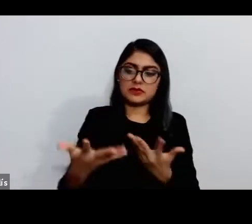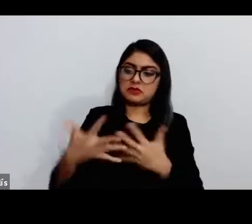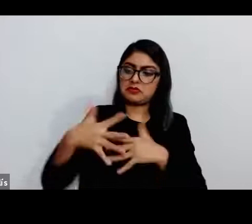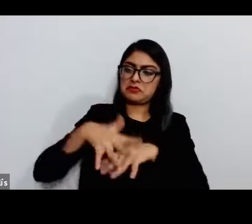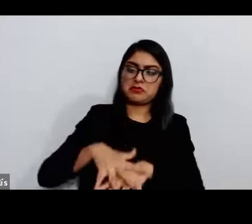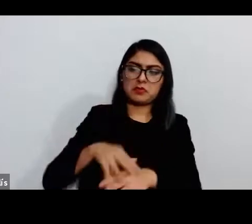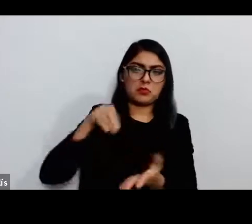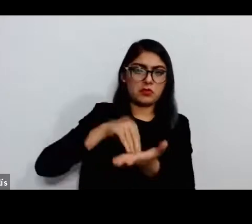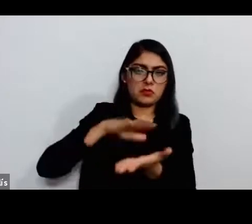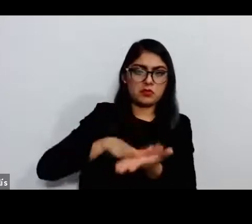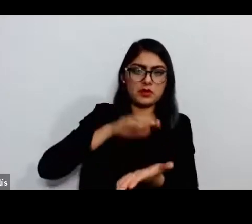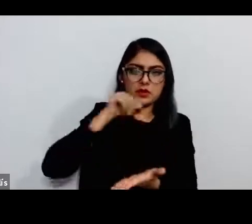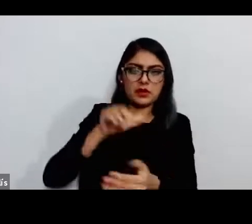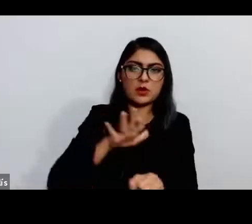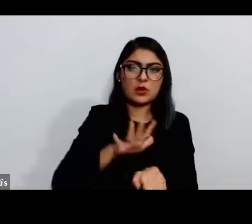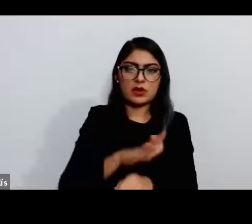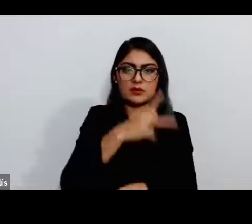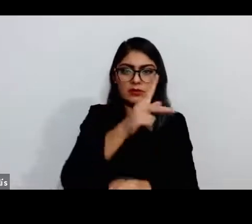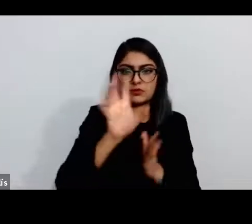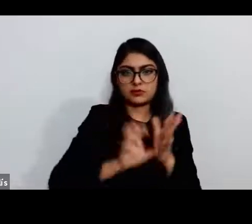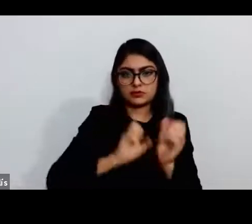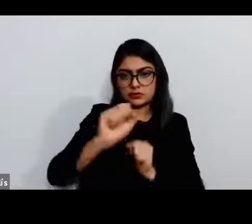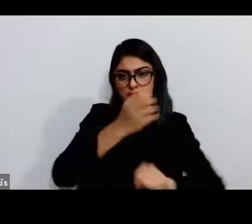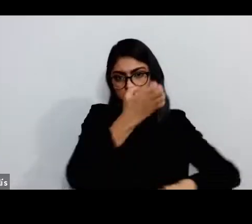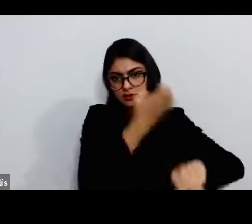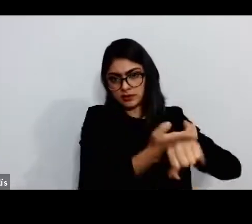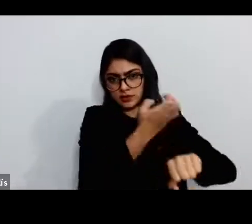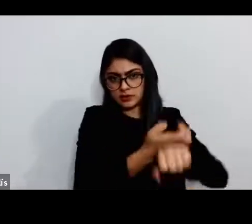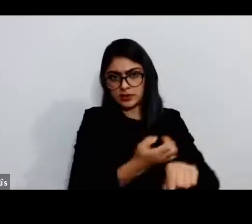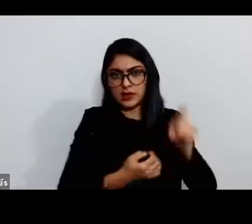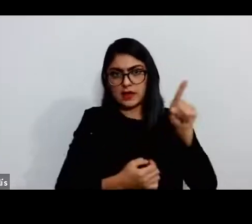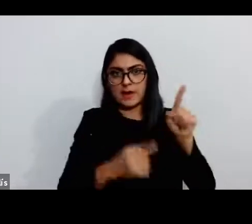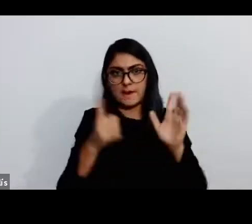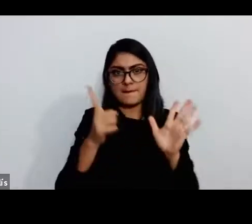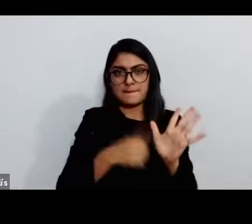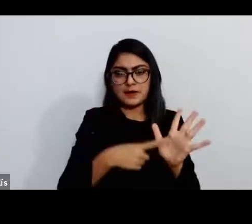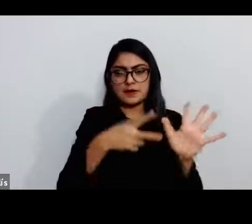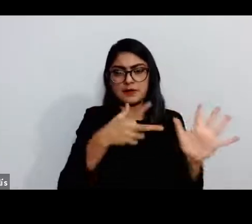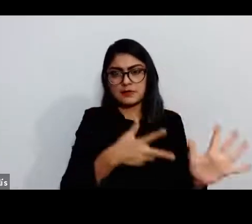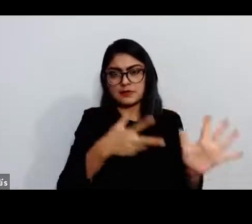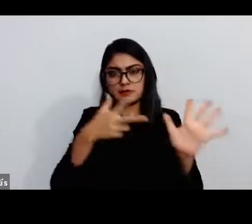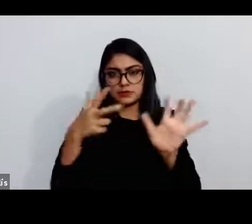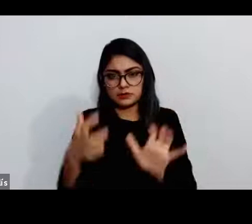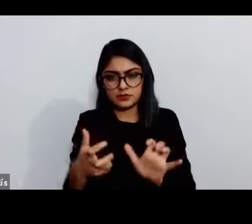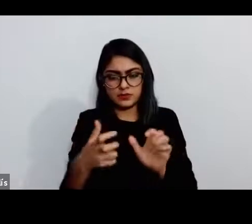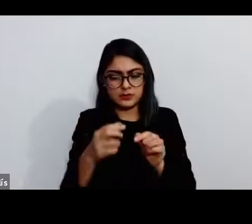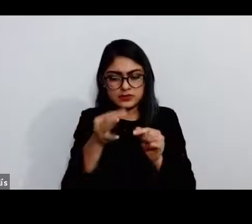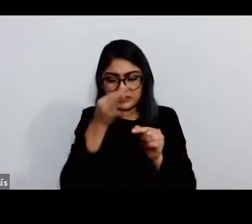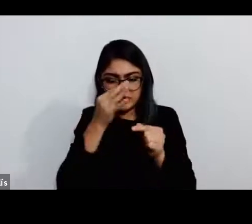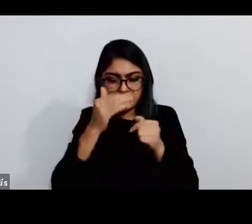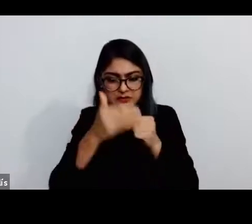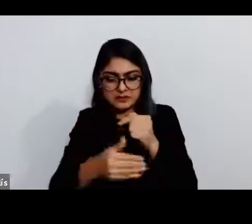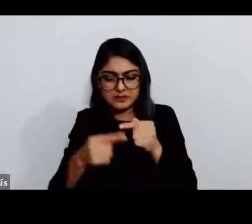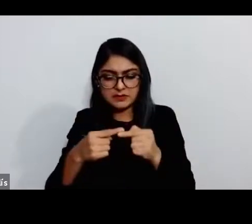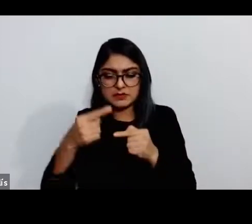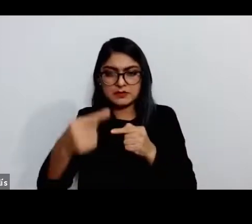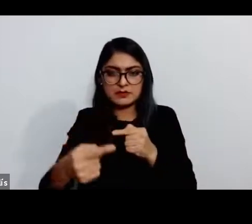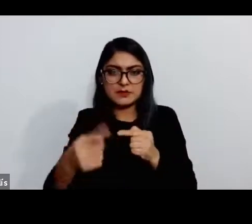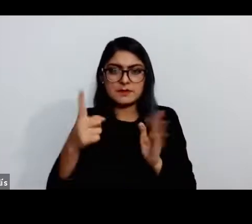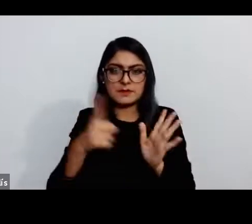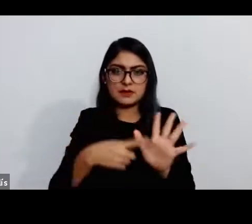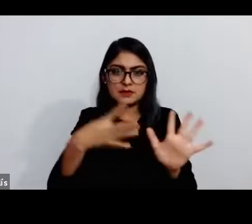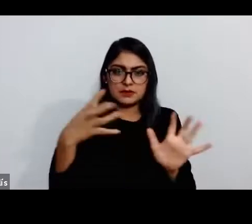es la Constitución norteamericana. La Constitución norteamericana de finales del siglo XVIII sigue siendo una constitución que solo